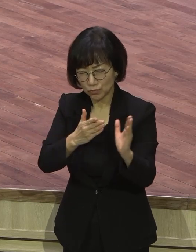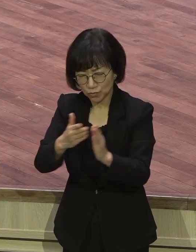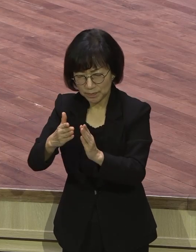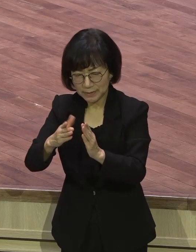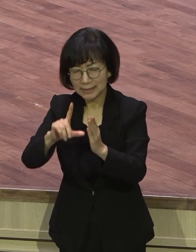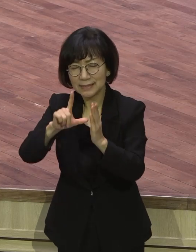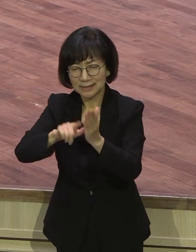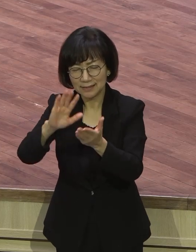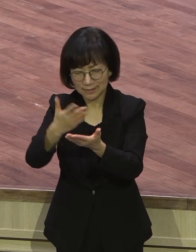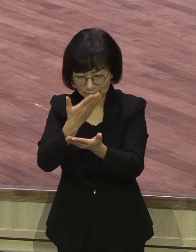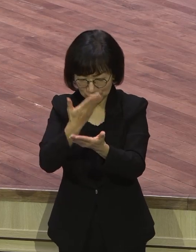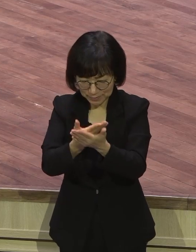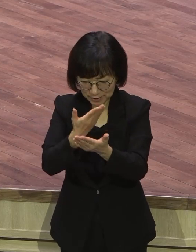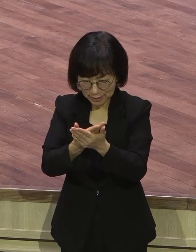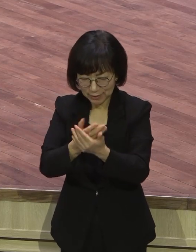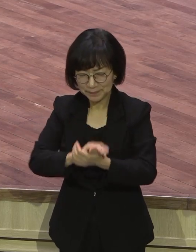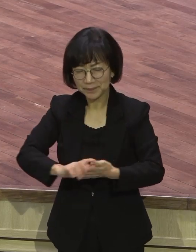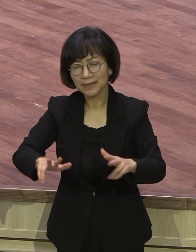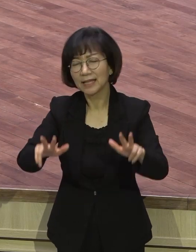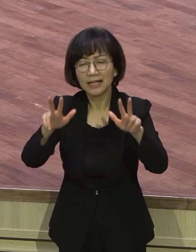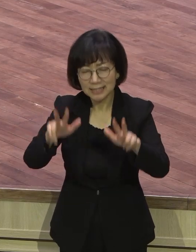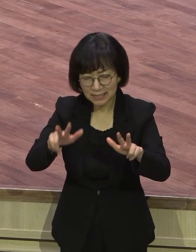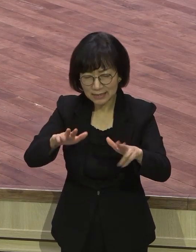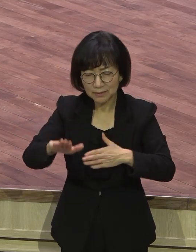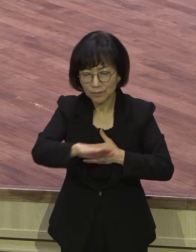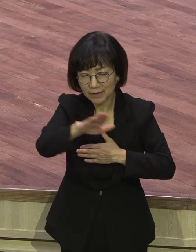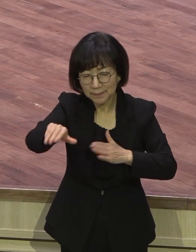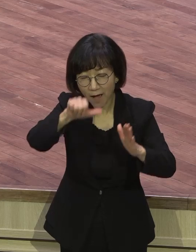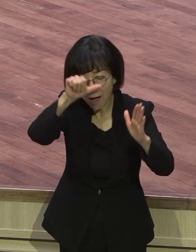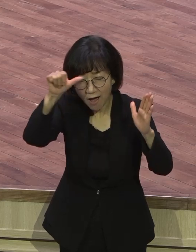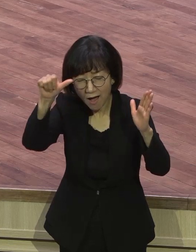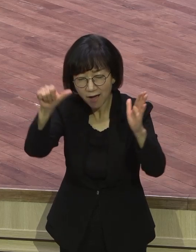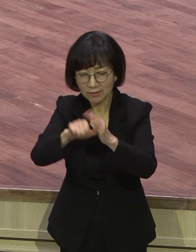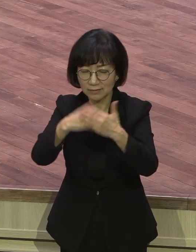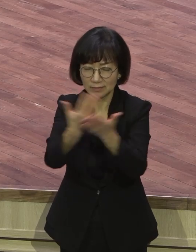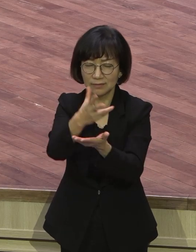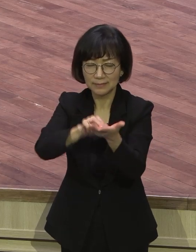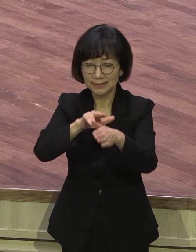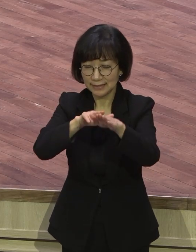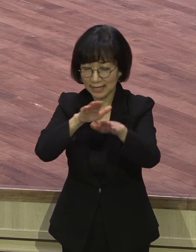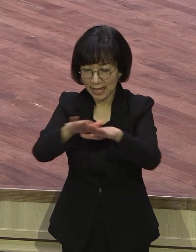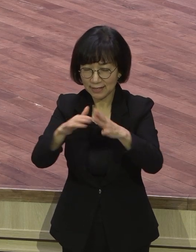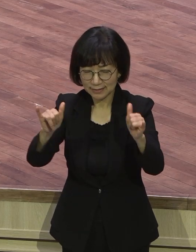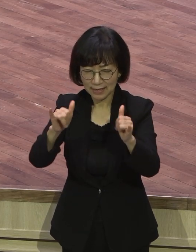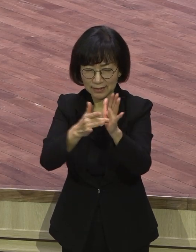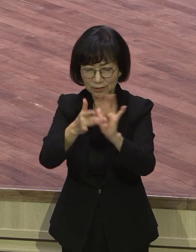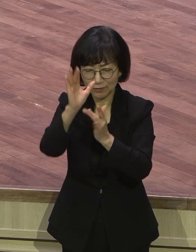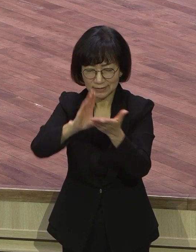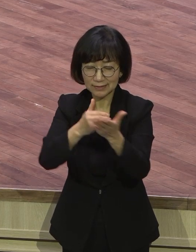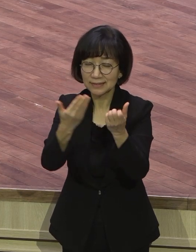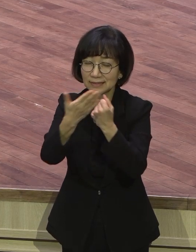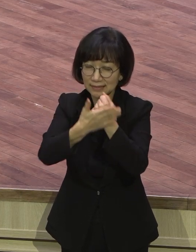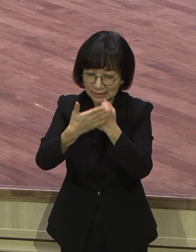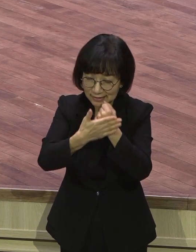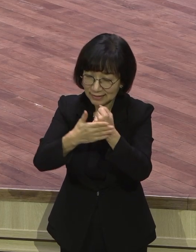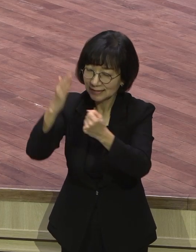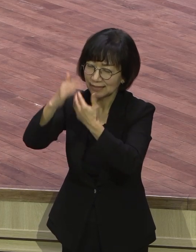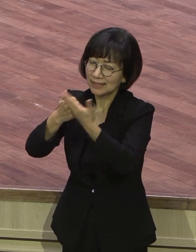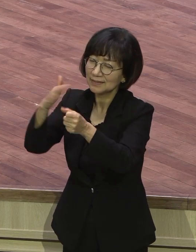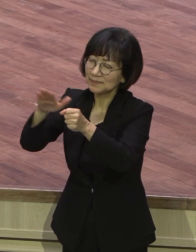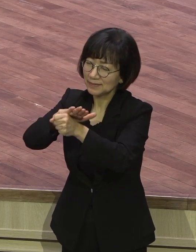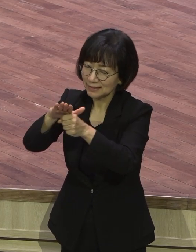주옵소서 지금은 우리 인생의 모든 문제 해결자 되시는 예수 거시의 은혜와 하나님의 사랑하심과